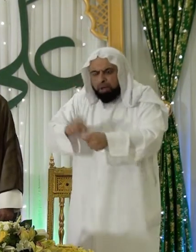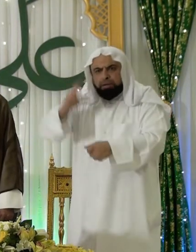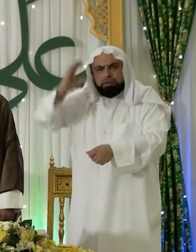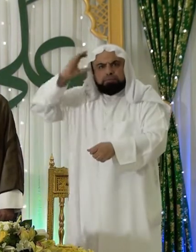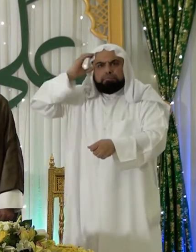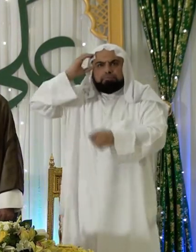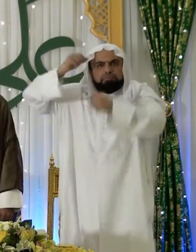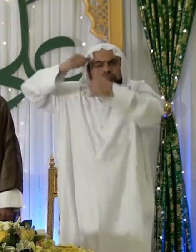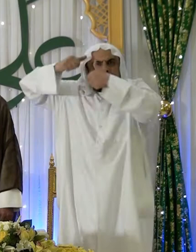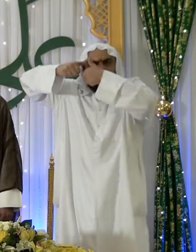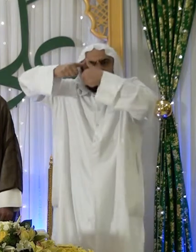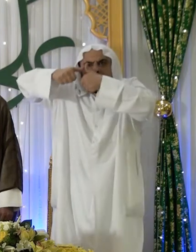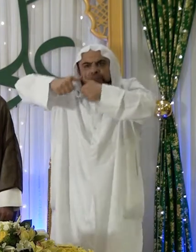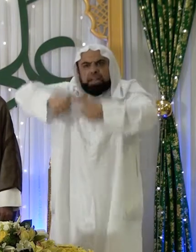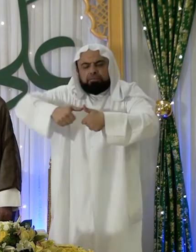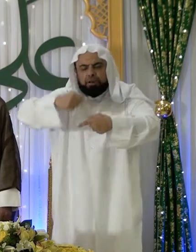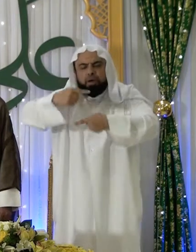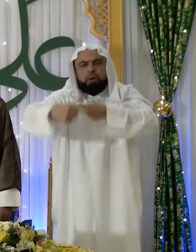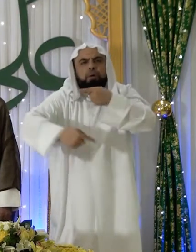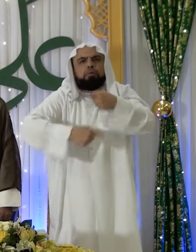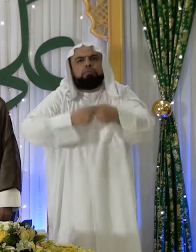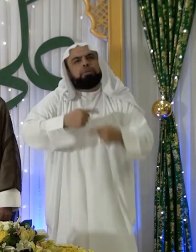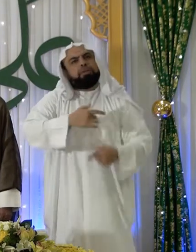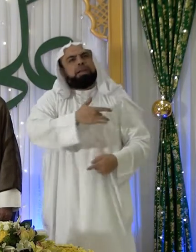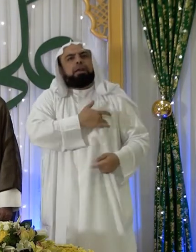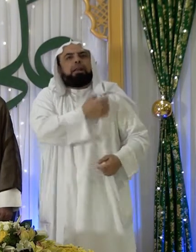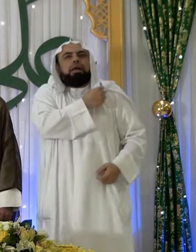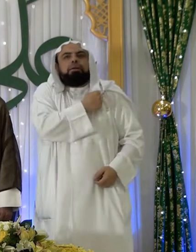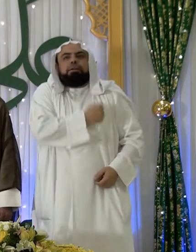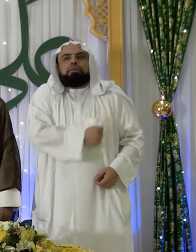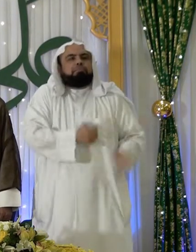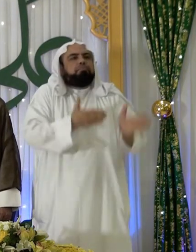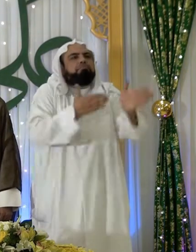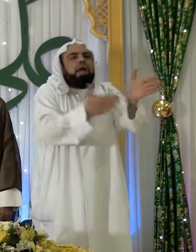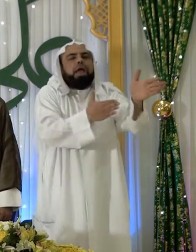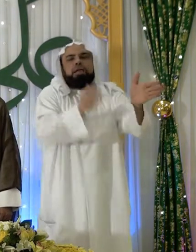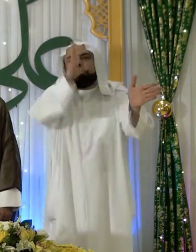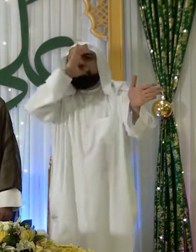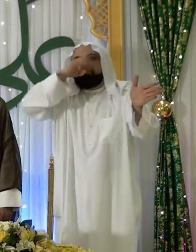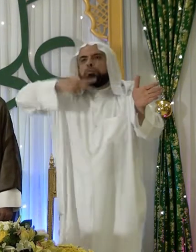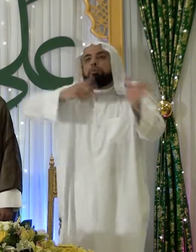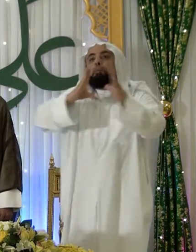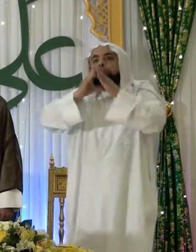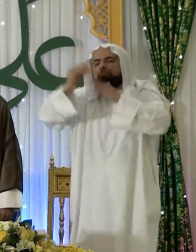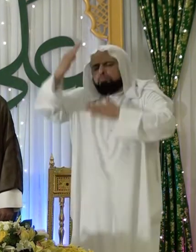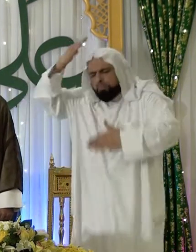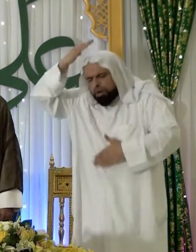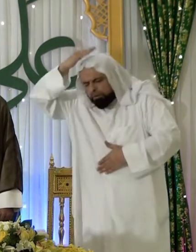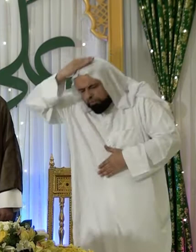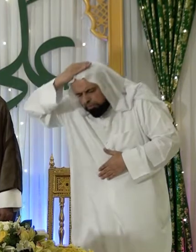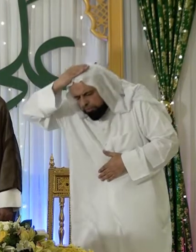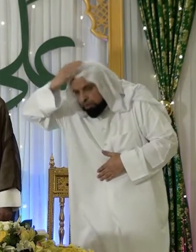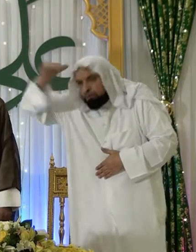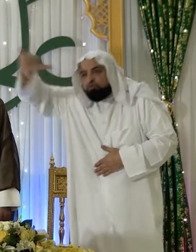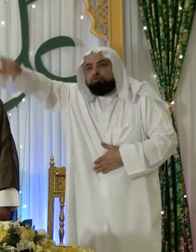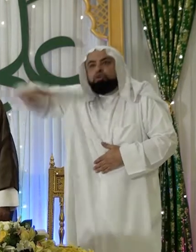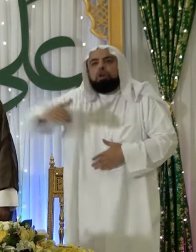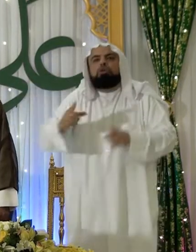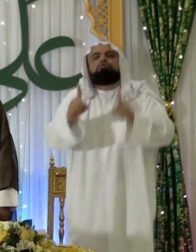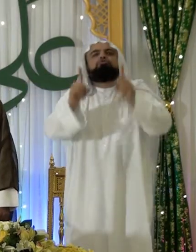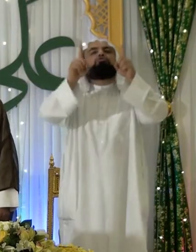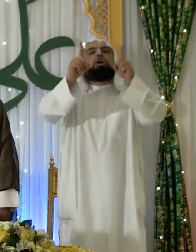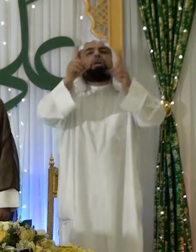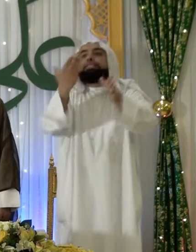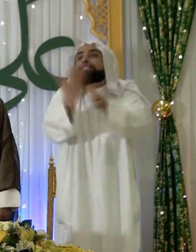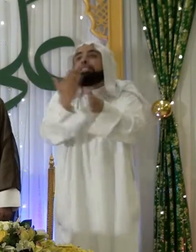تجسيدا فعليا بظهور سيدنا ومولانا المهدي المنتظر عجل الله